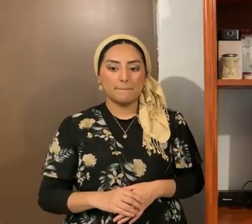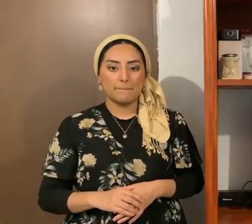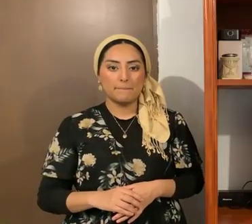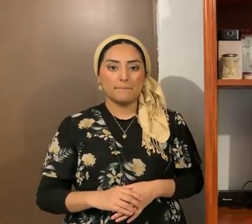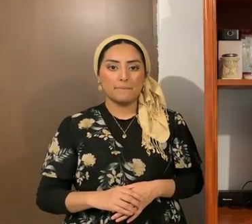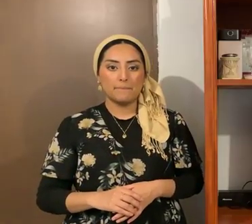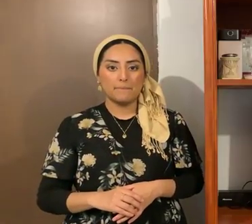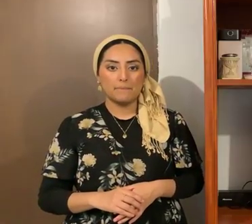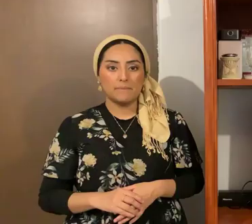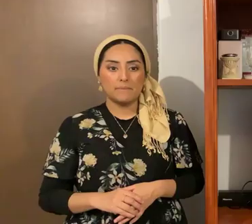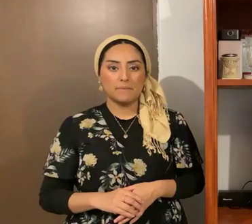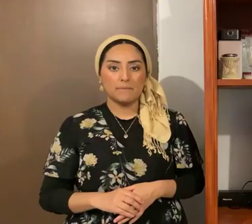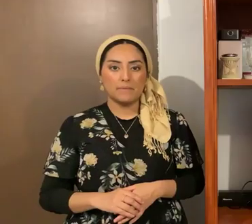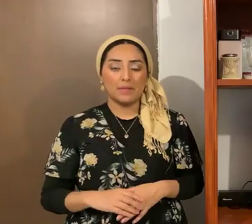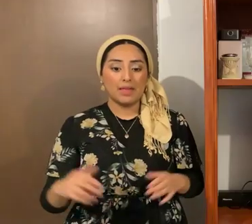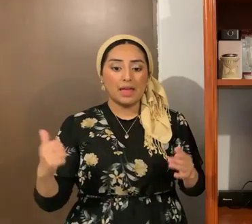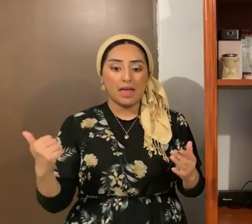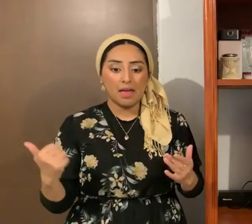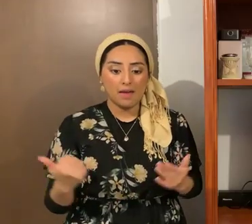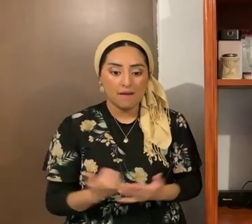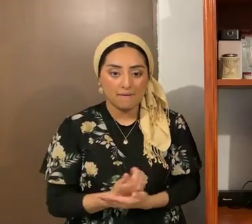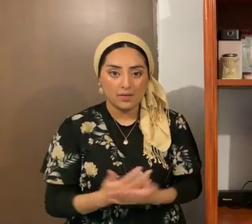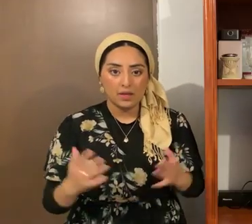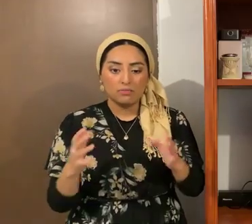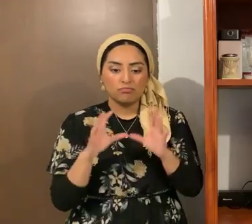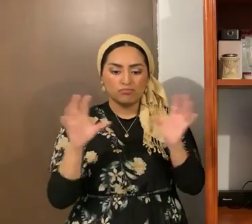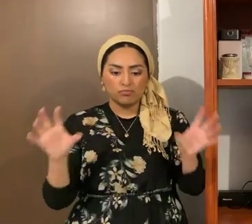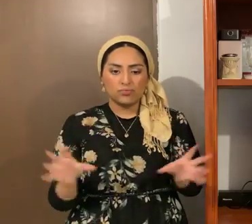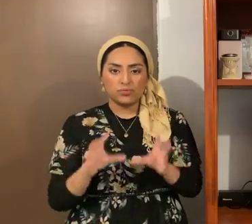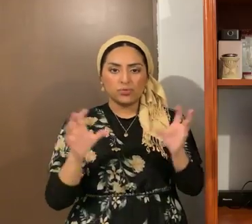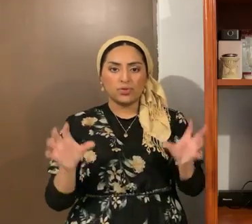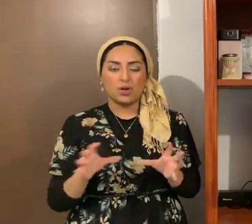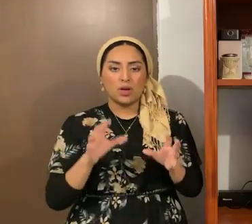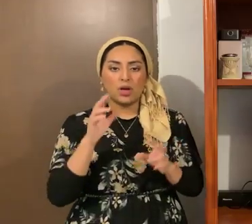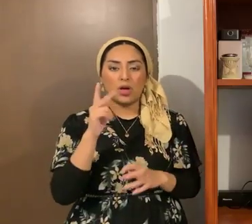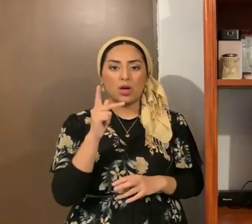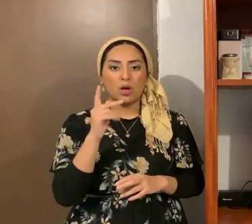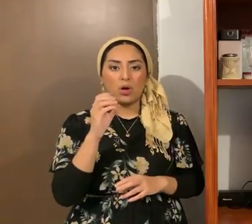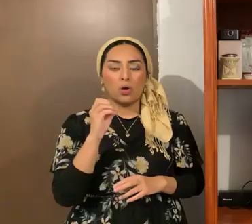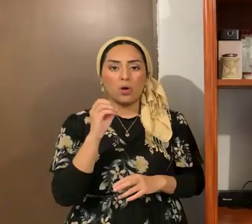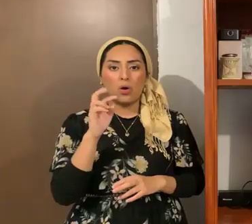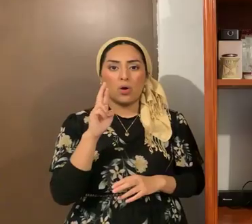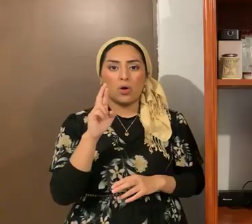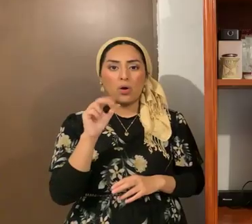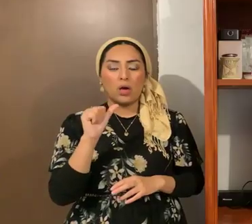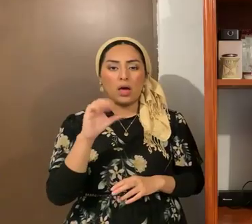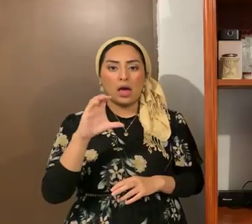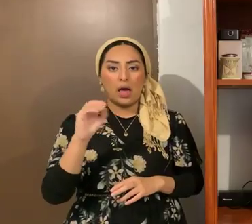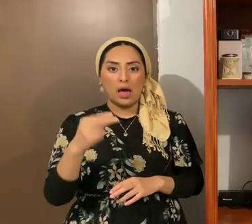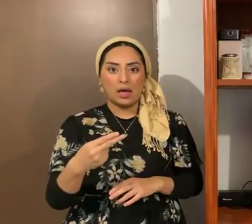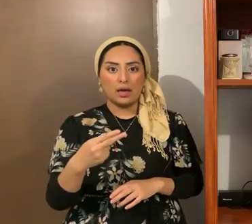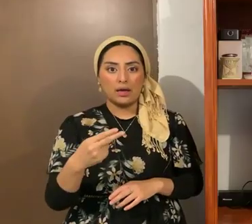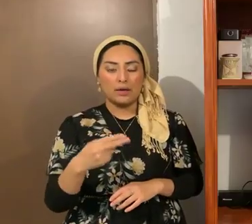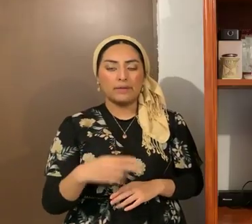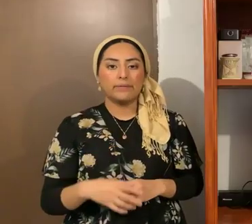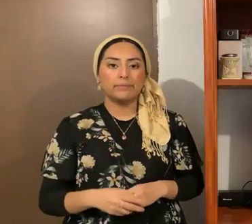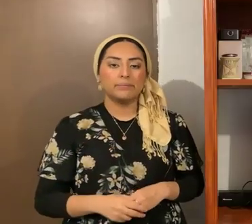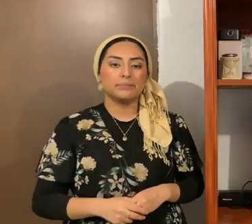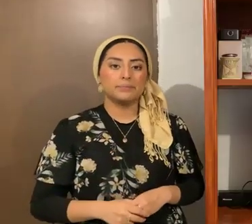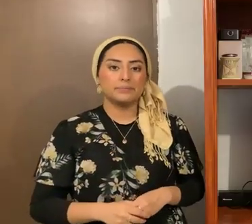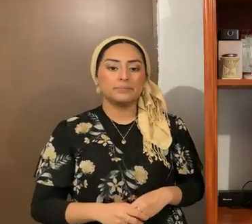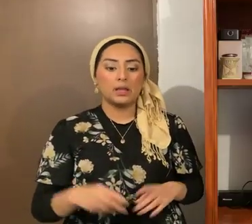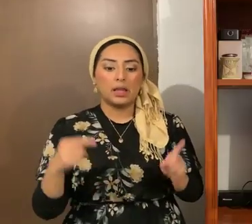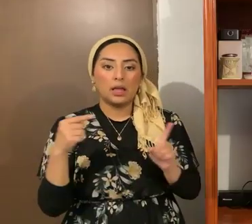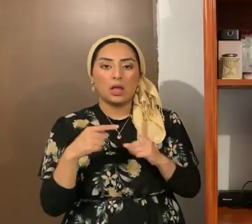todo, anótalo, orquestado por Coré, por Coraj, por Coré.